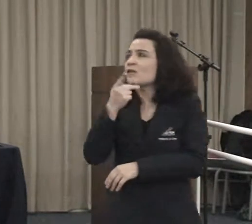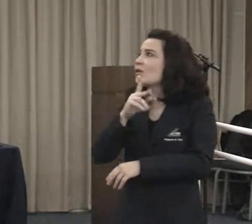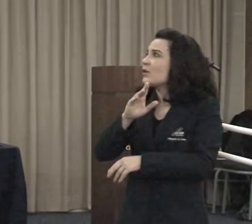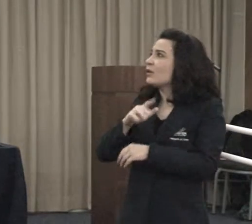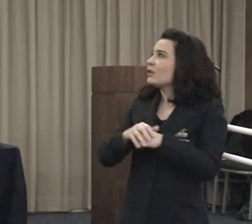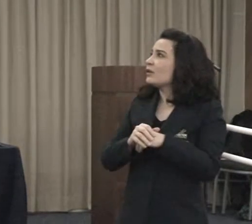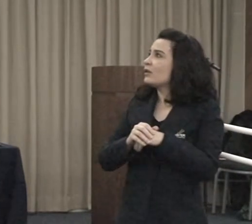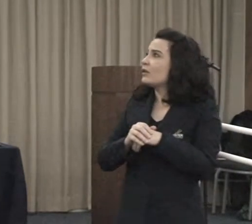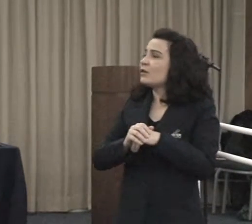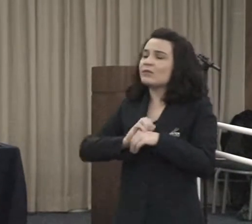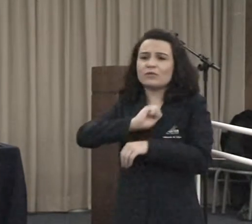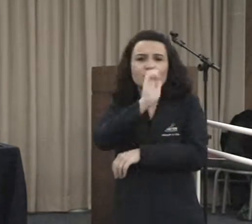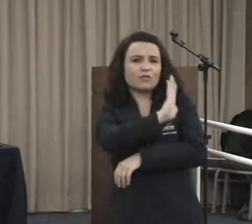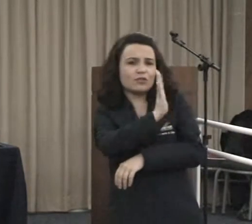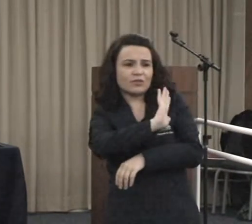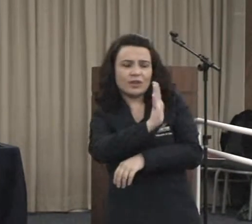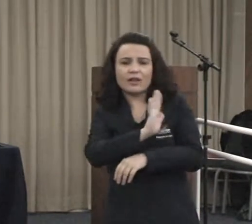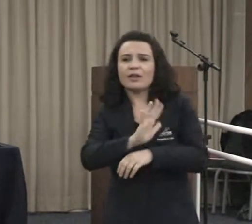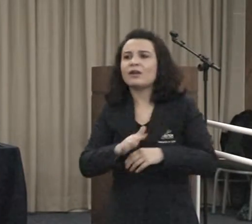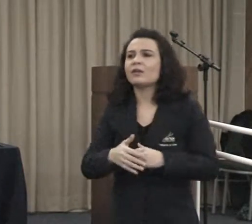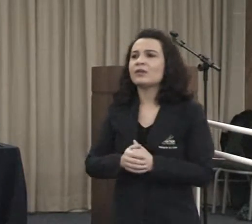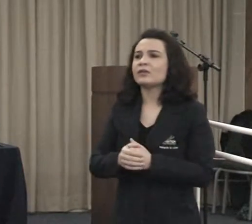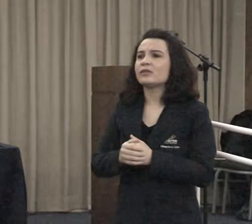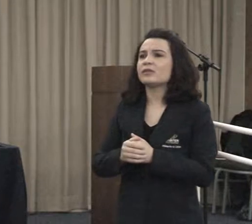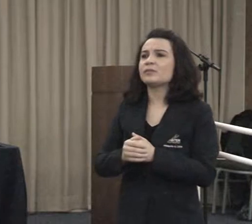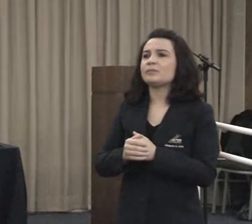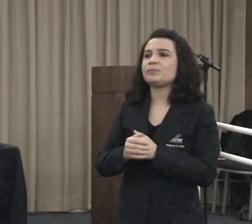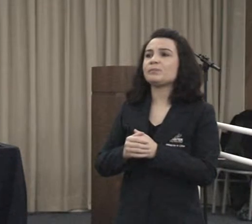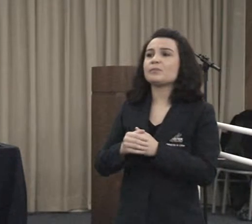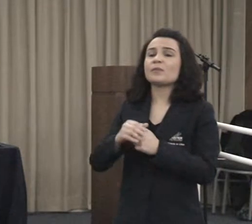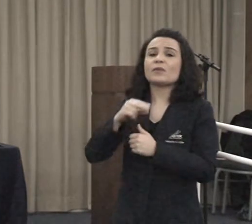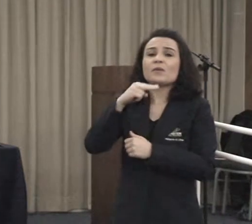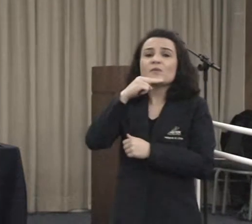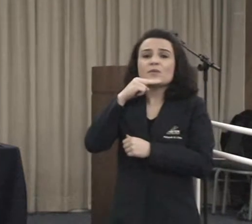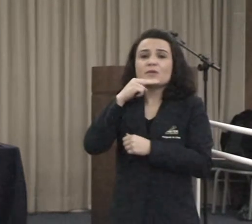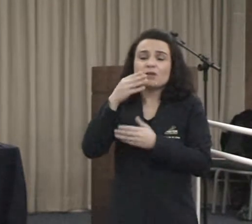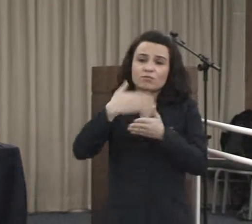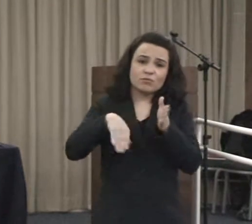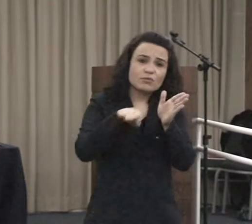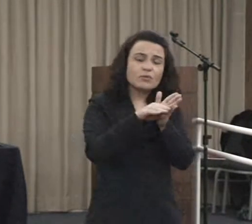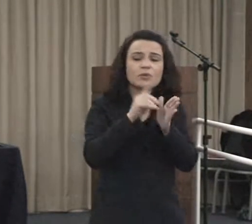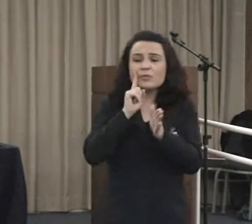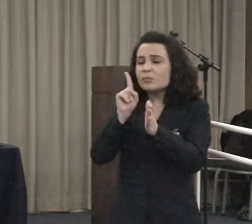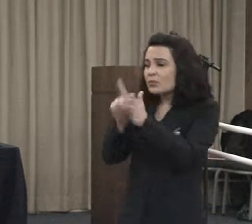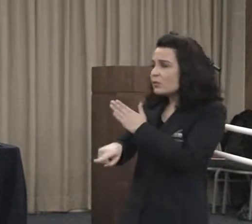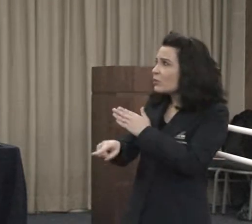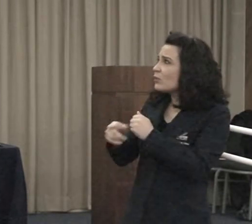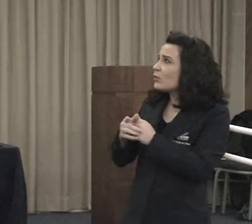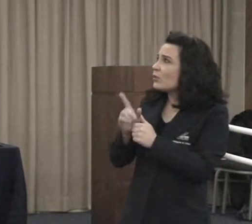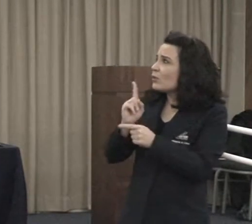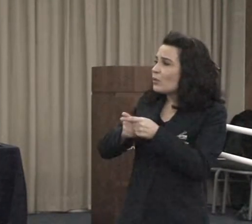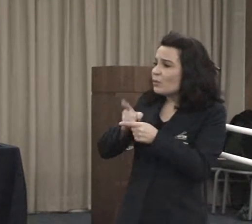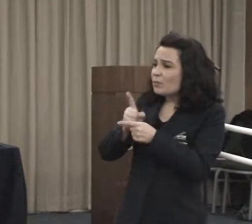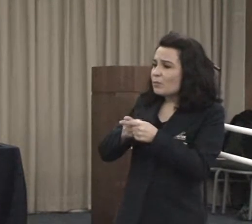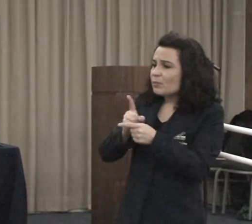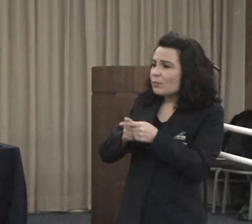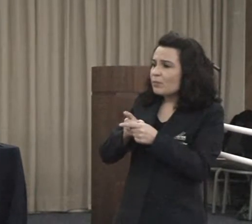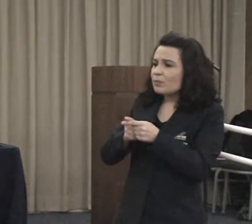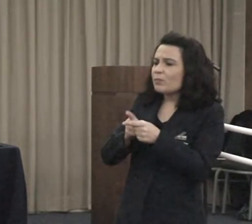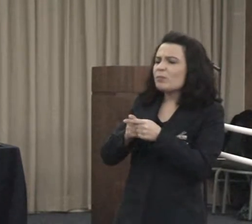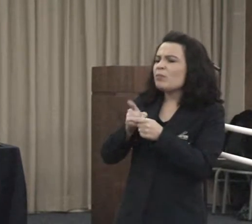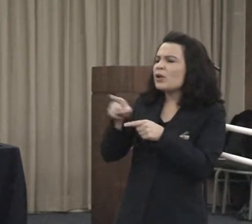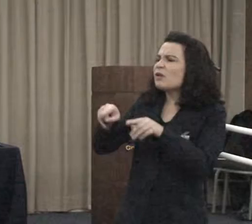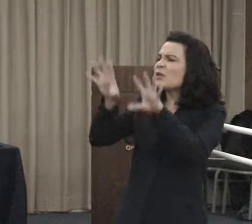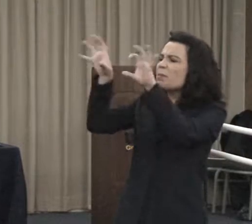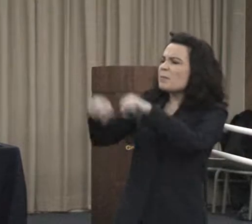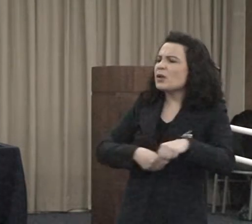netinho foi dando. O menino chegou em casa. Seu pai foi lhe perguntando: a que você quer este couro que seu avô